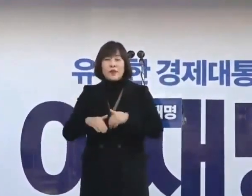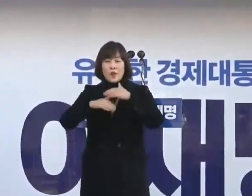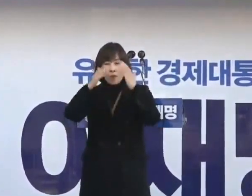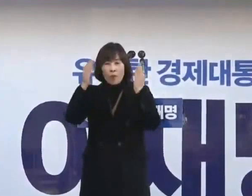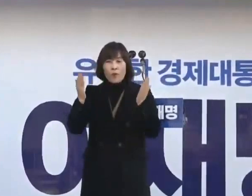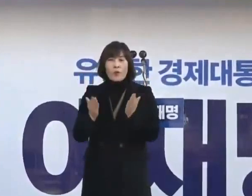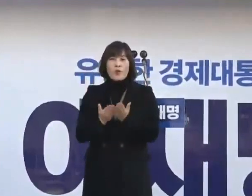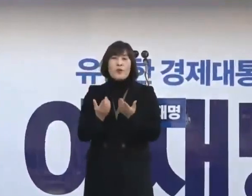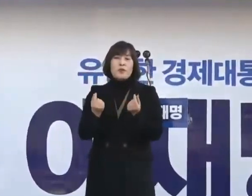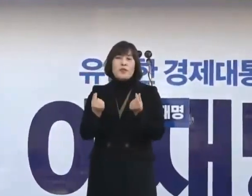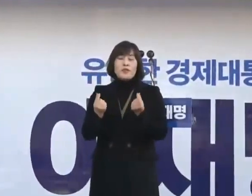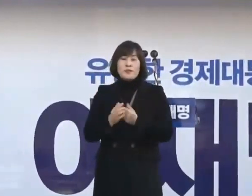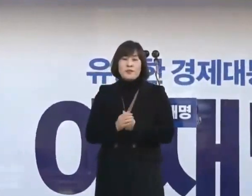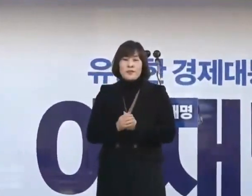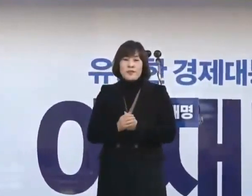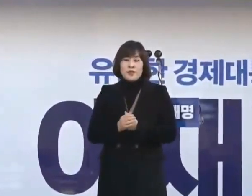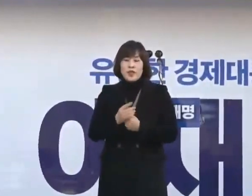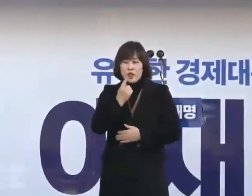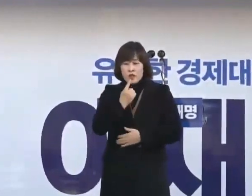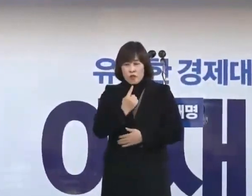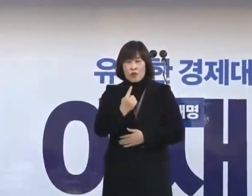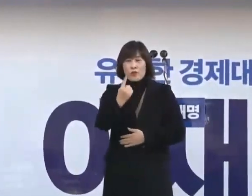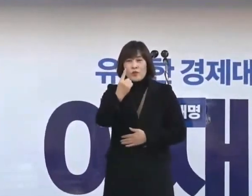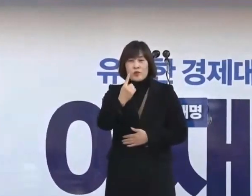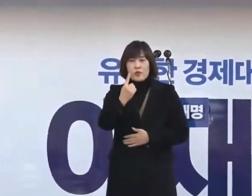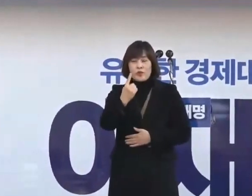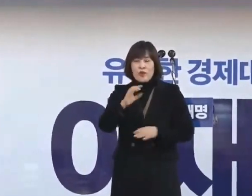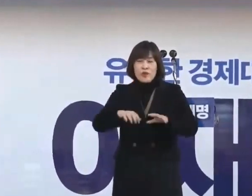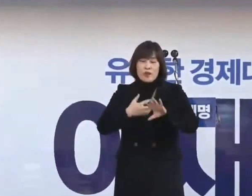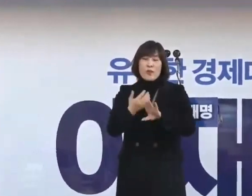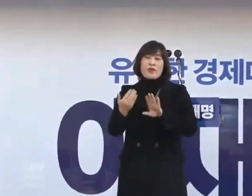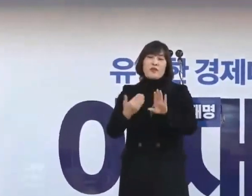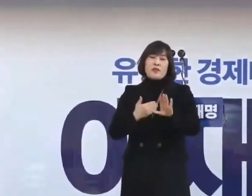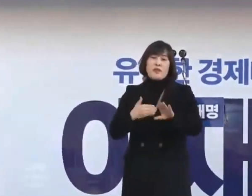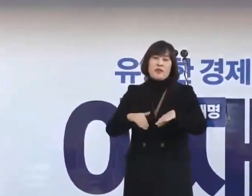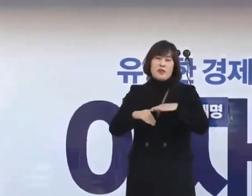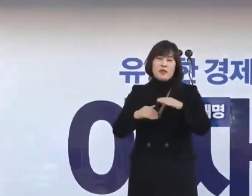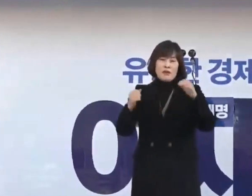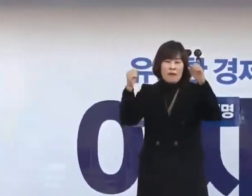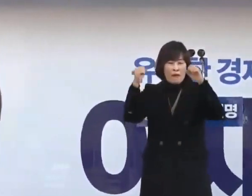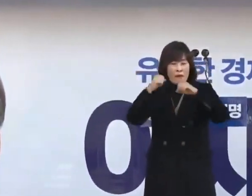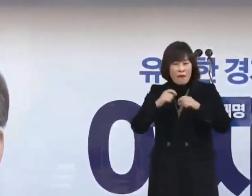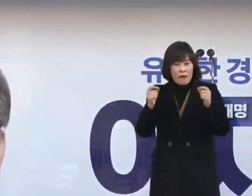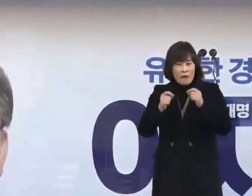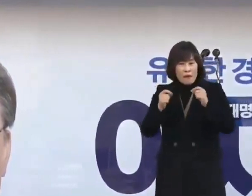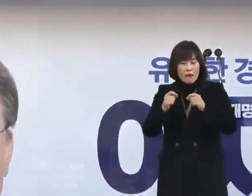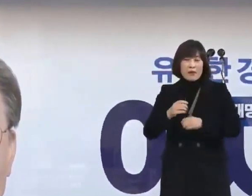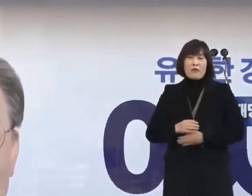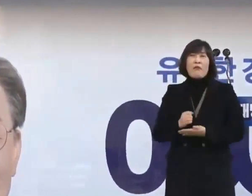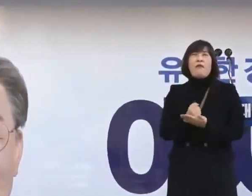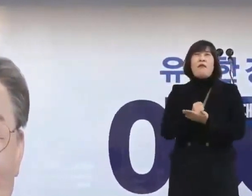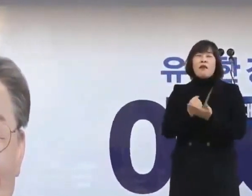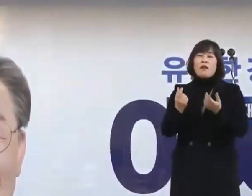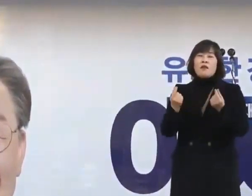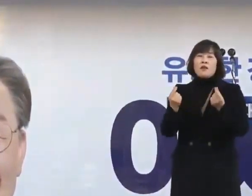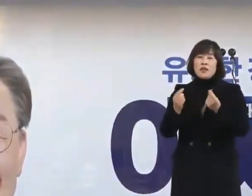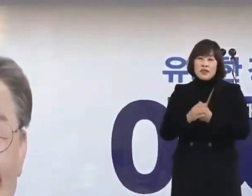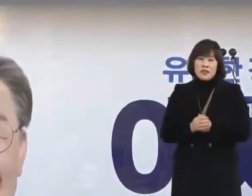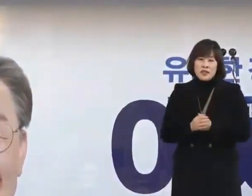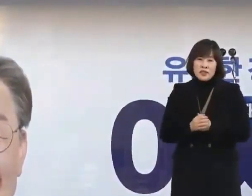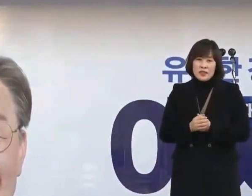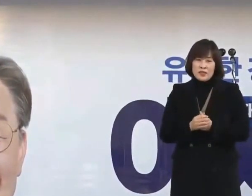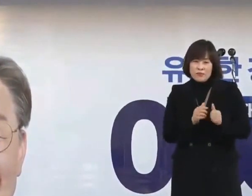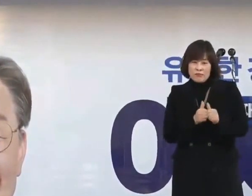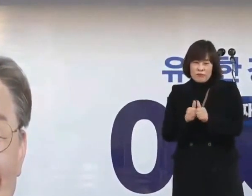모든 게 그랬습니다. 촛불혁명 이전에 다 망가진 주술사도 아니지만 비선실세에